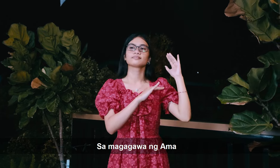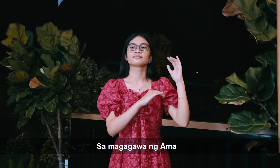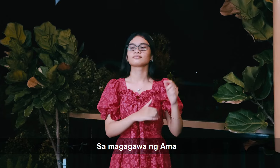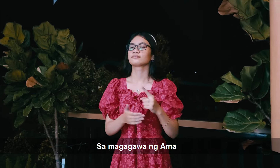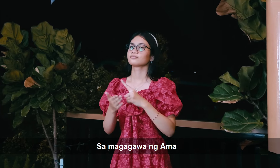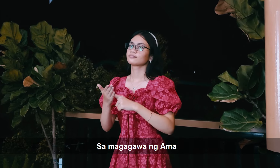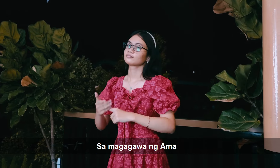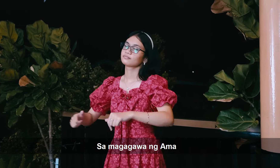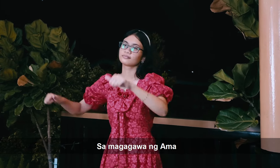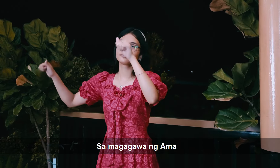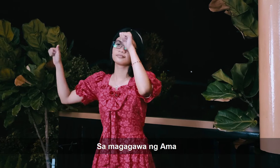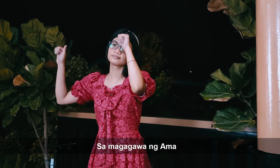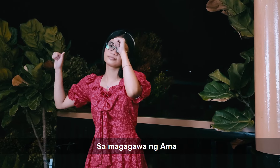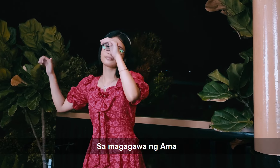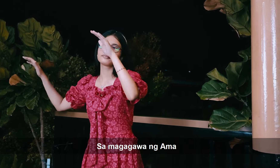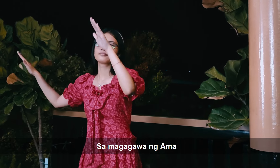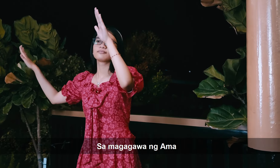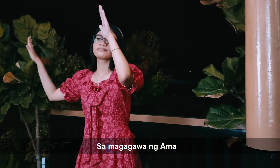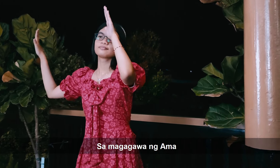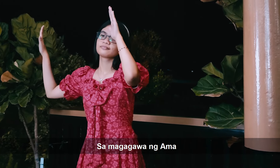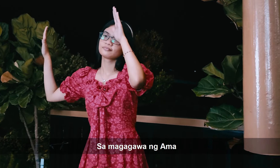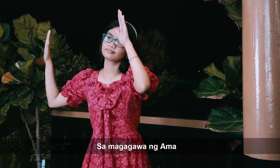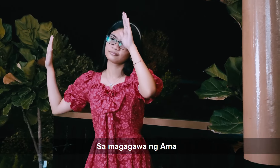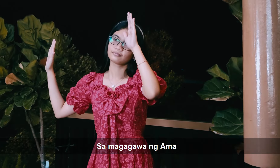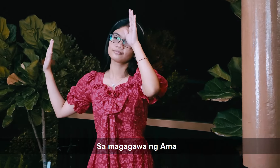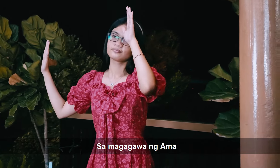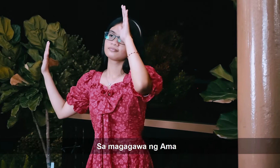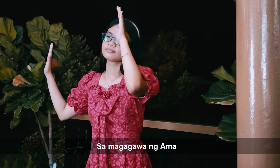sa magagawa ng Ama.